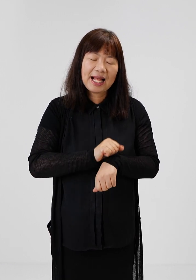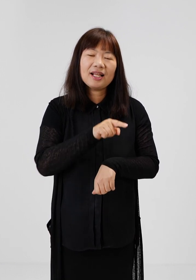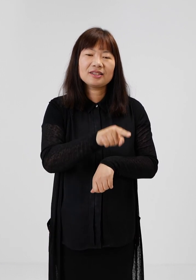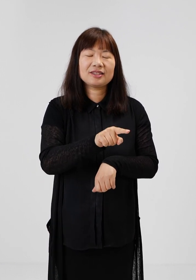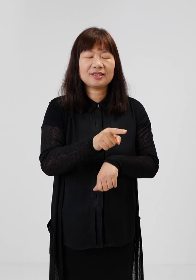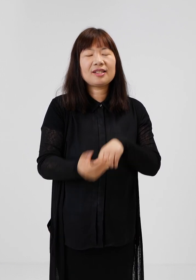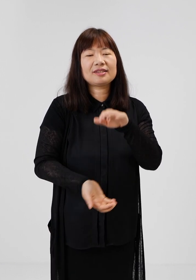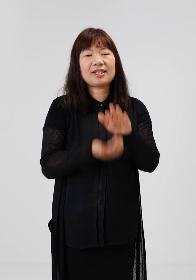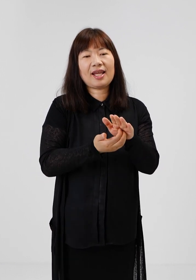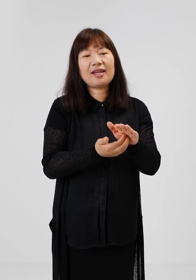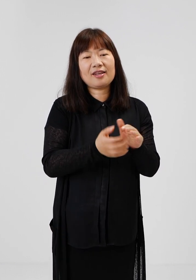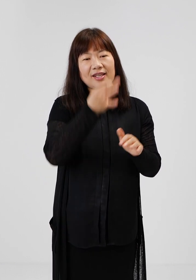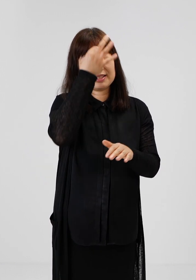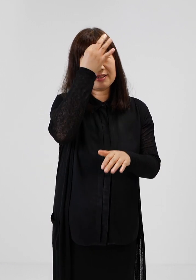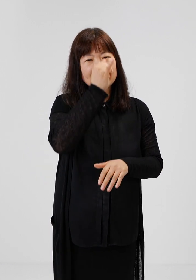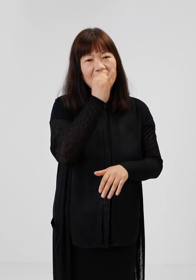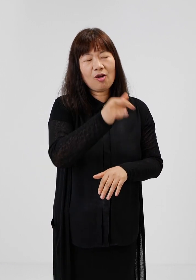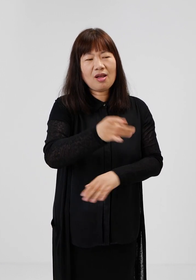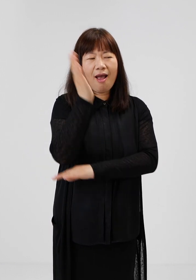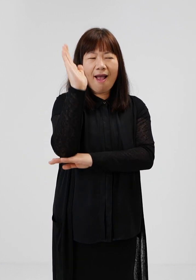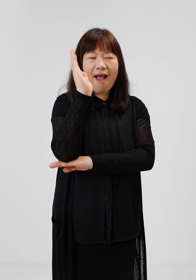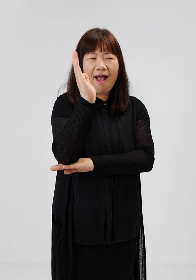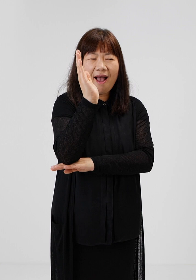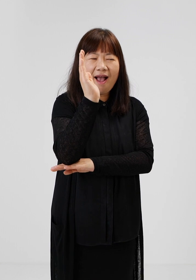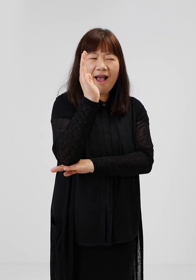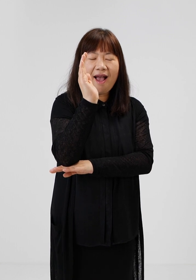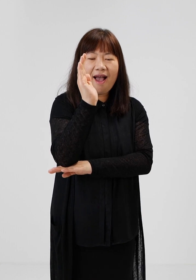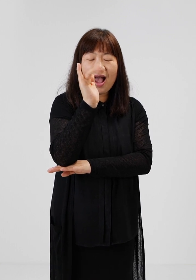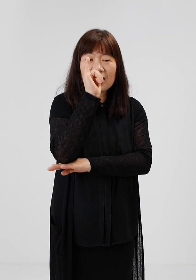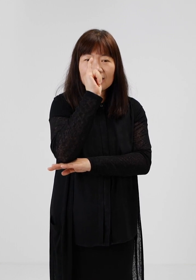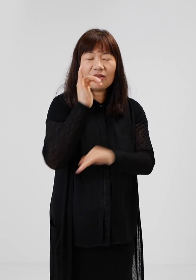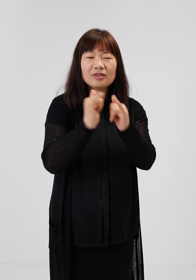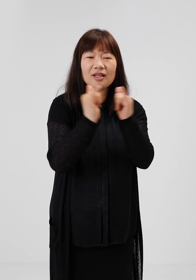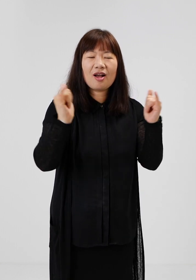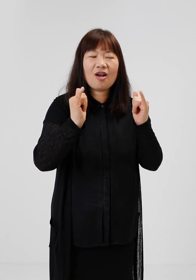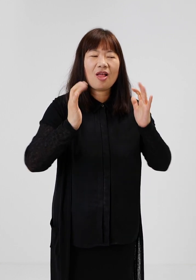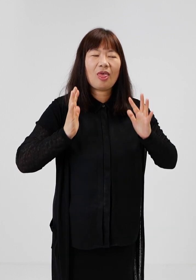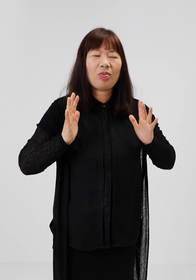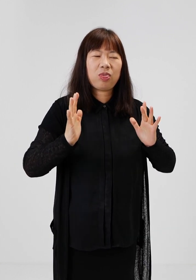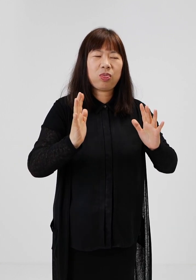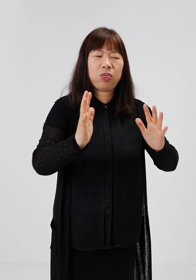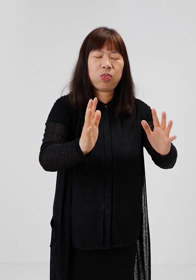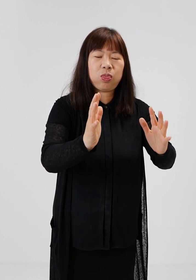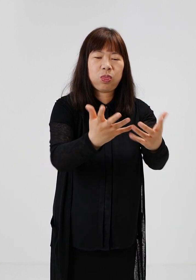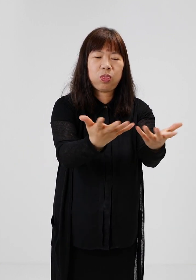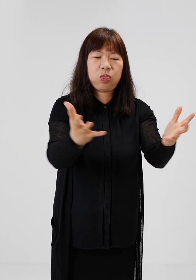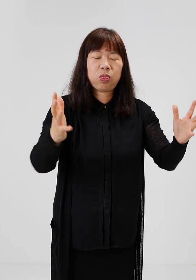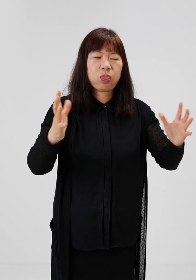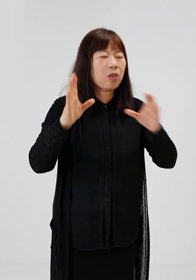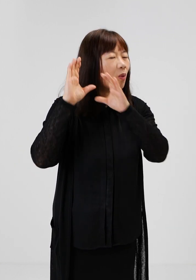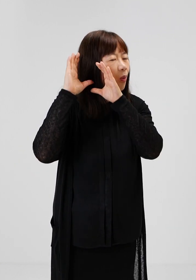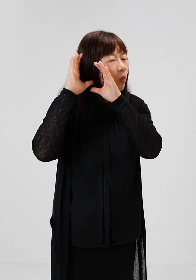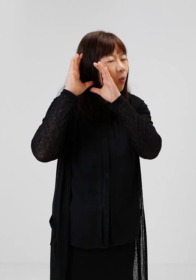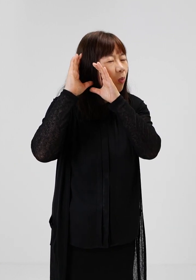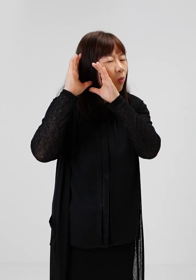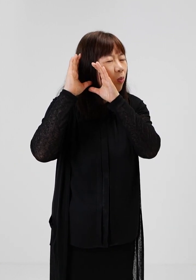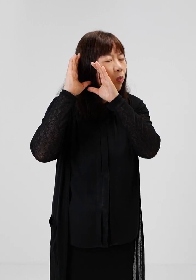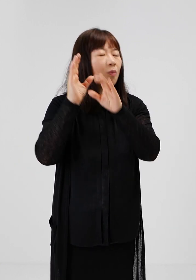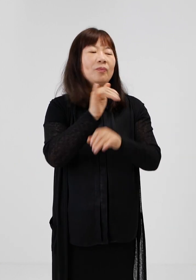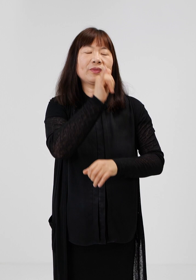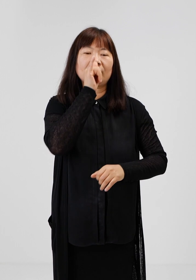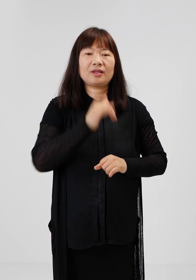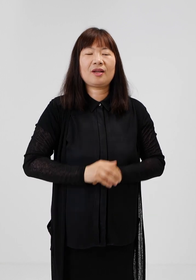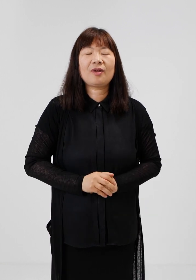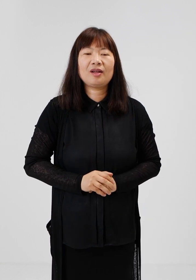웅변을 하거나 뭔가 강연을 하면 사람들이 쫙 빨려들었어요. 모여들었어요.